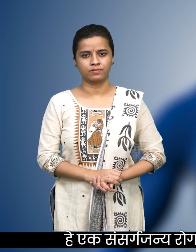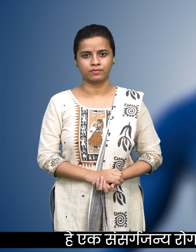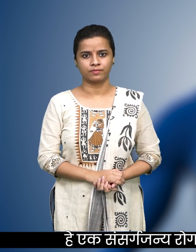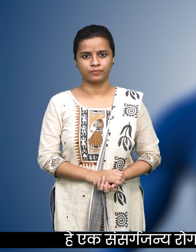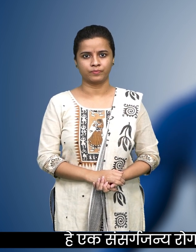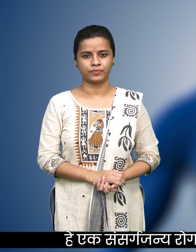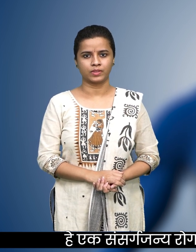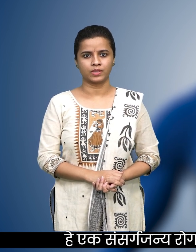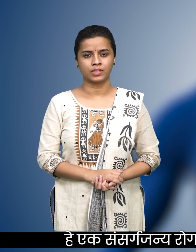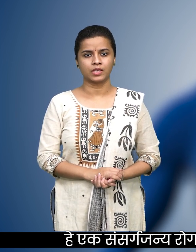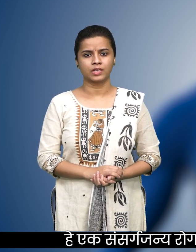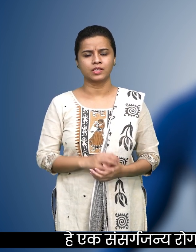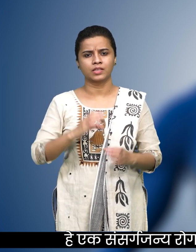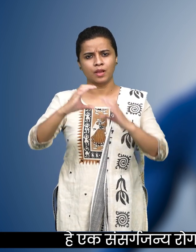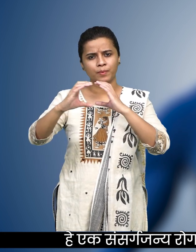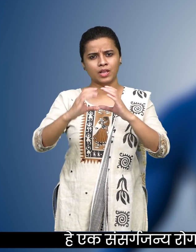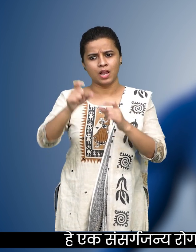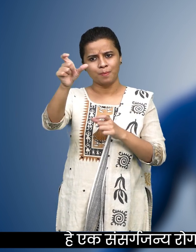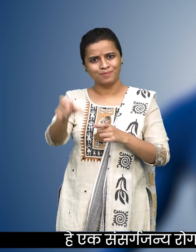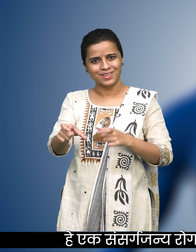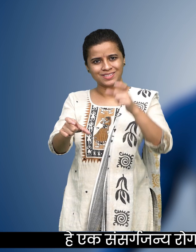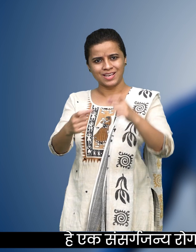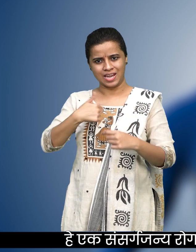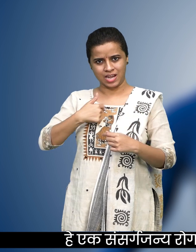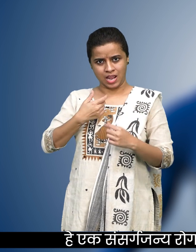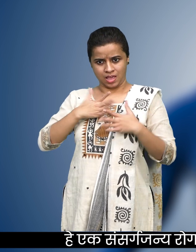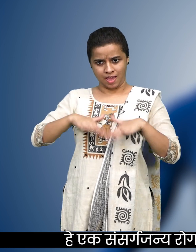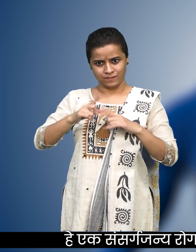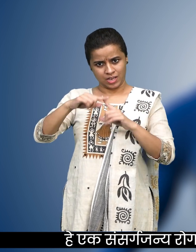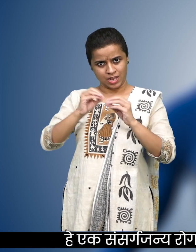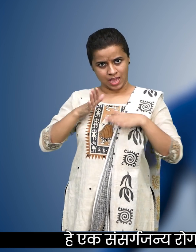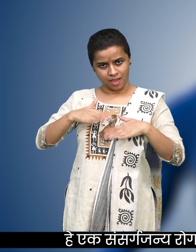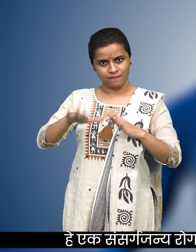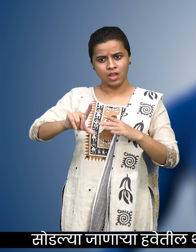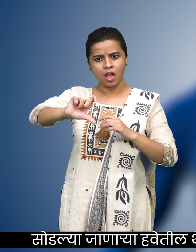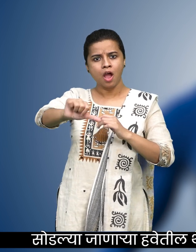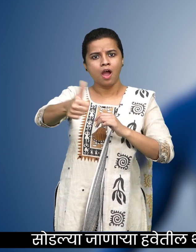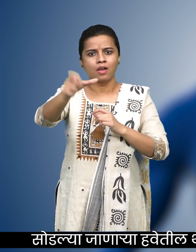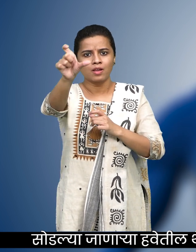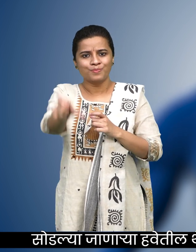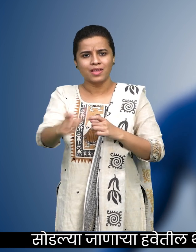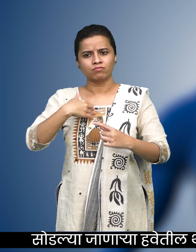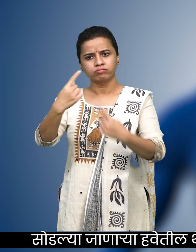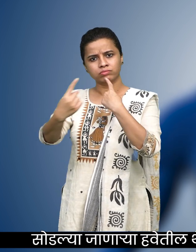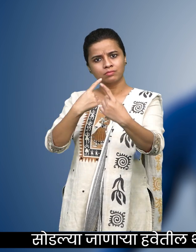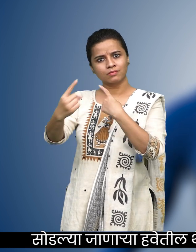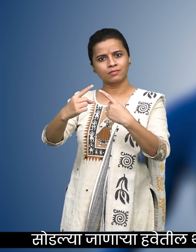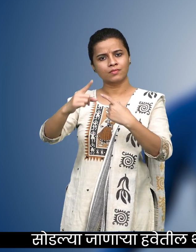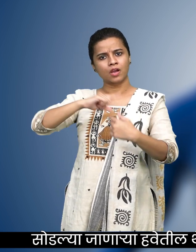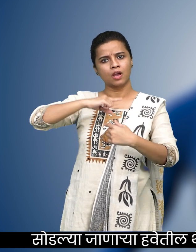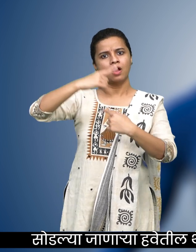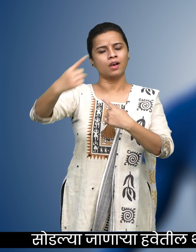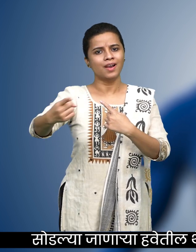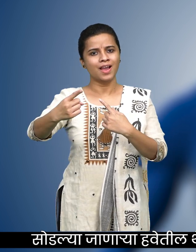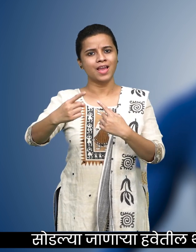हे एक संसर्गजन्य रोग आहे जो थुंकणे, बोलणे, खोकला आणि शिंकणे याद्वारे सोडल्या जाणाऱ्या हवेतील थेंबाद्वारे